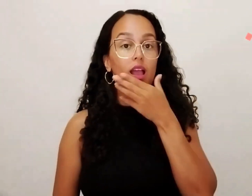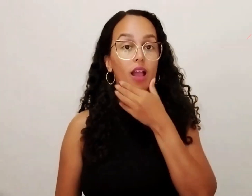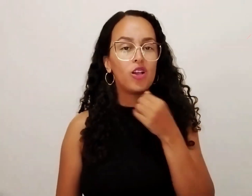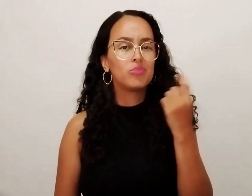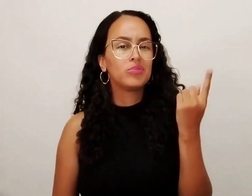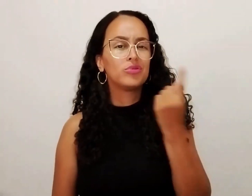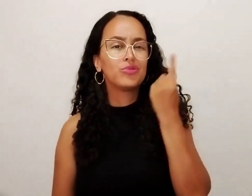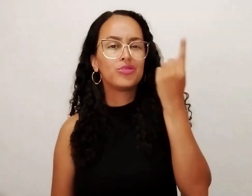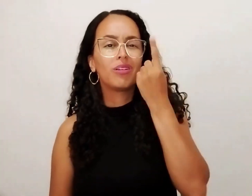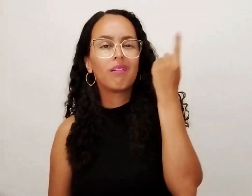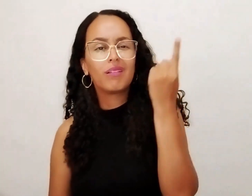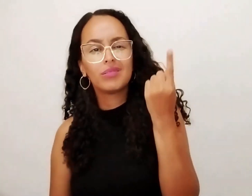esconde a